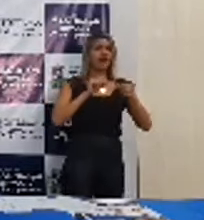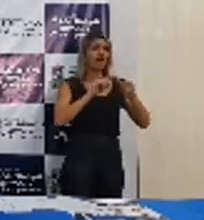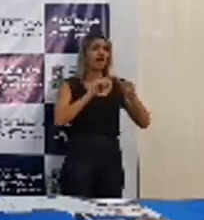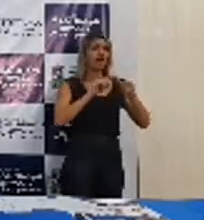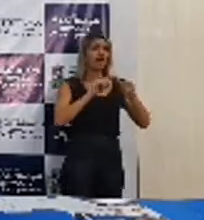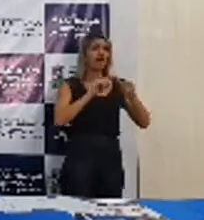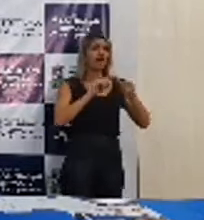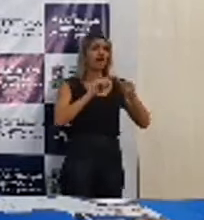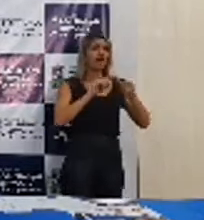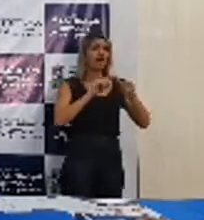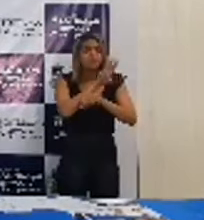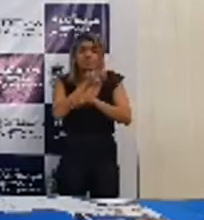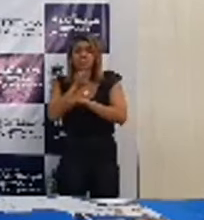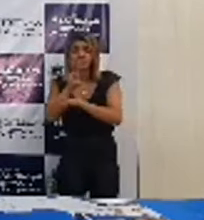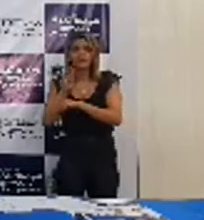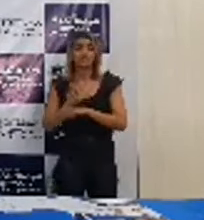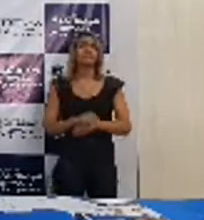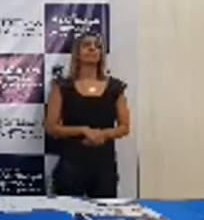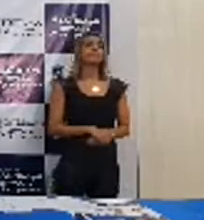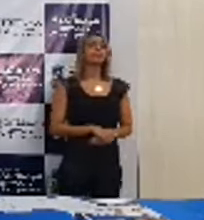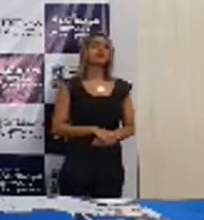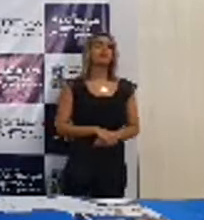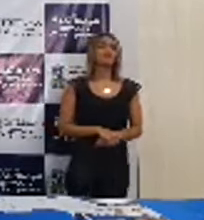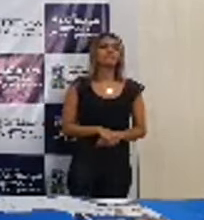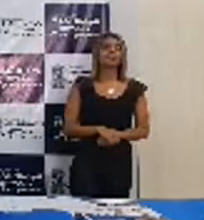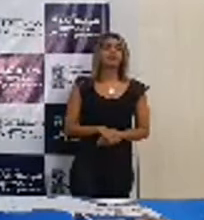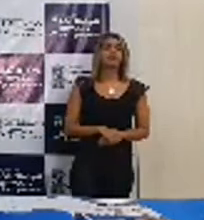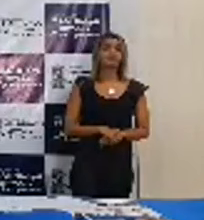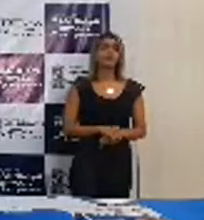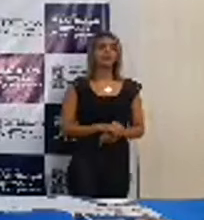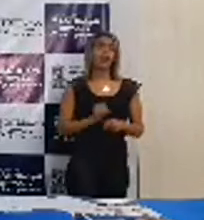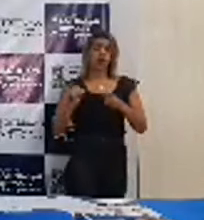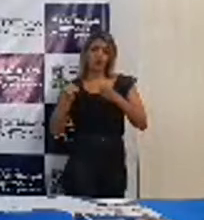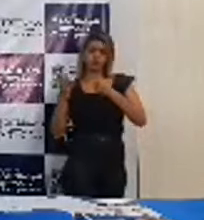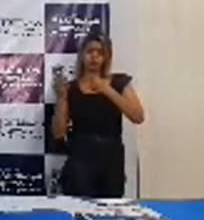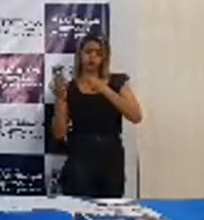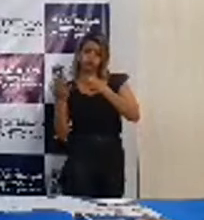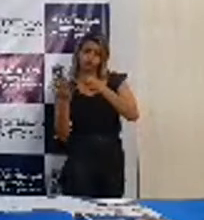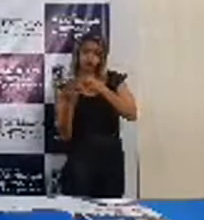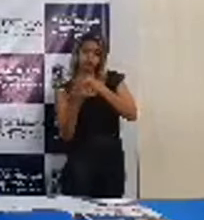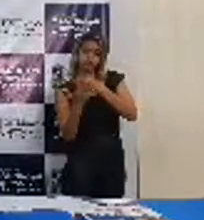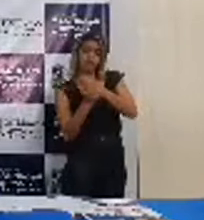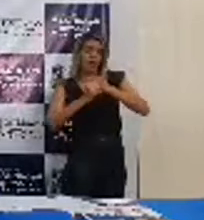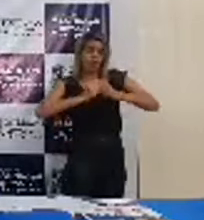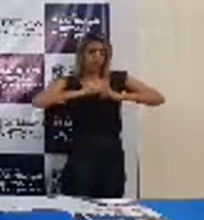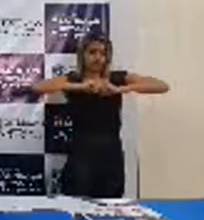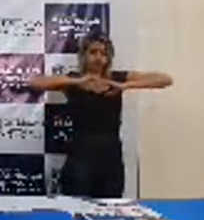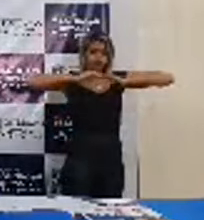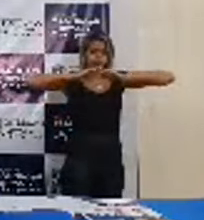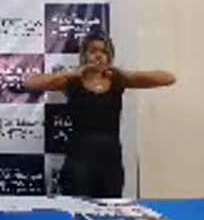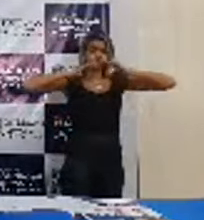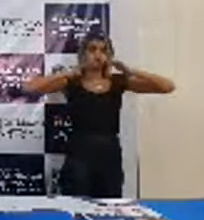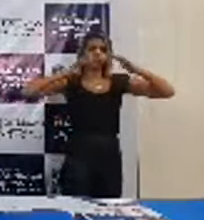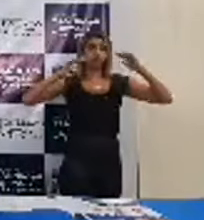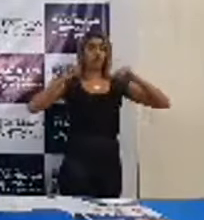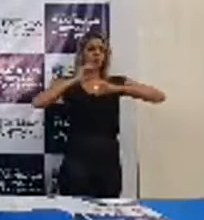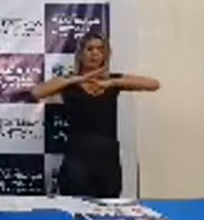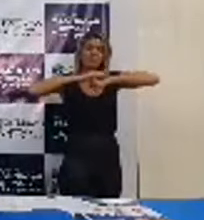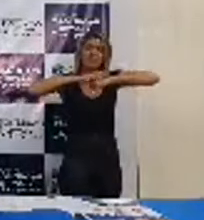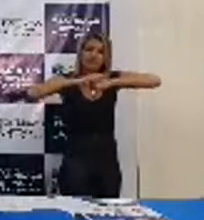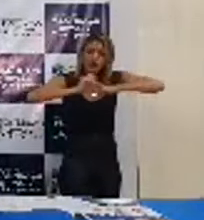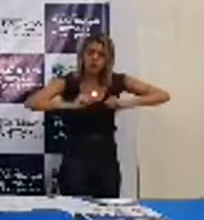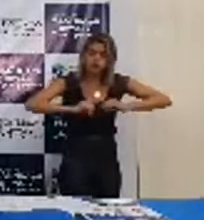dia 1º, para quê? Para direcionar, mantenha o que estamos, vamos retroagir ou fechar,